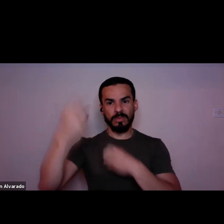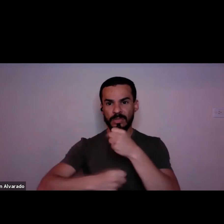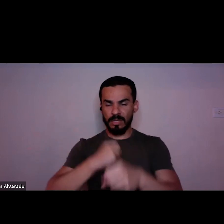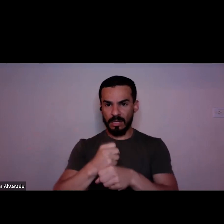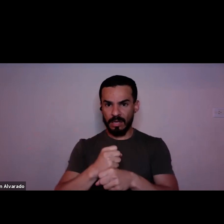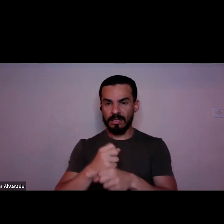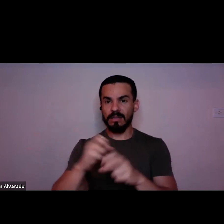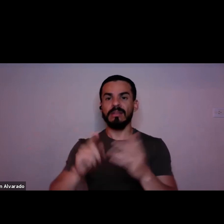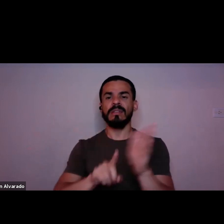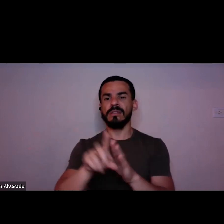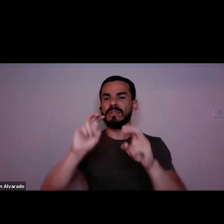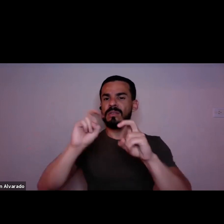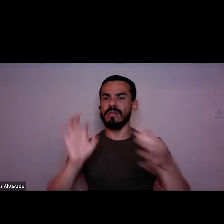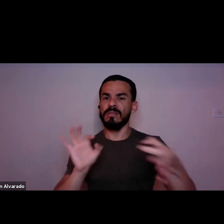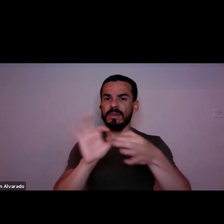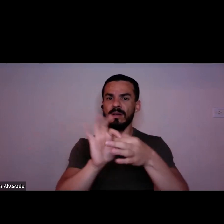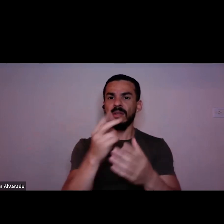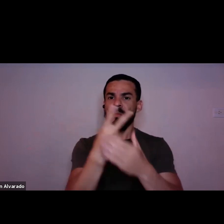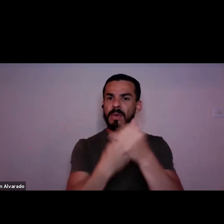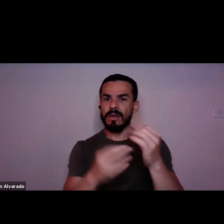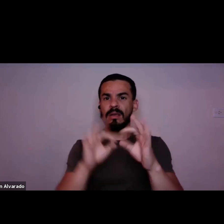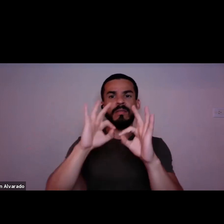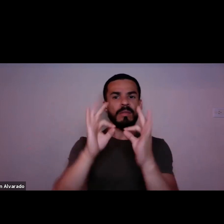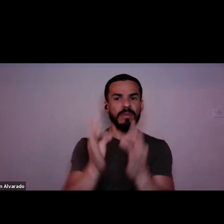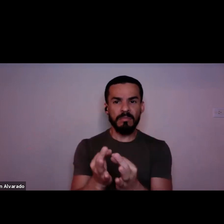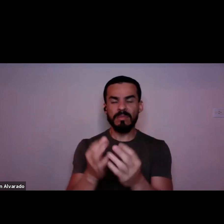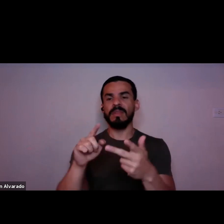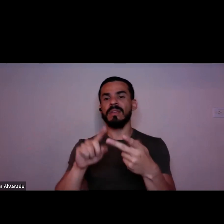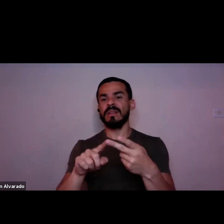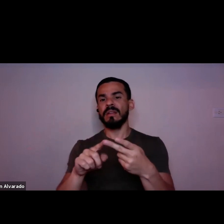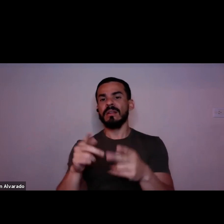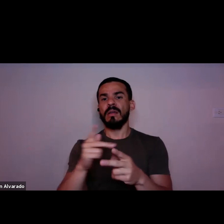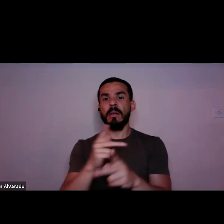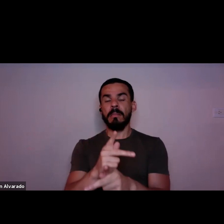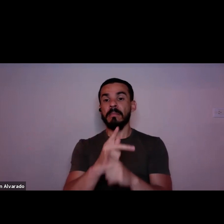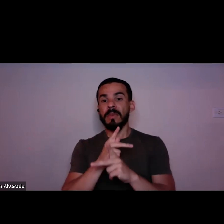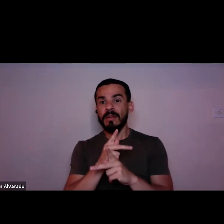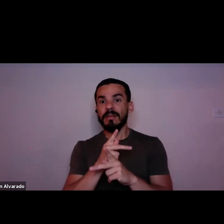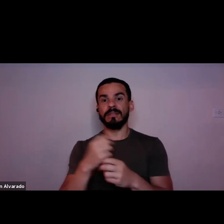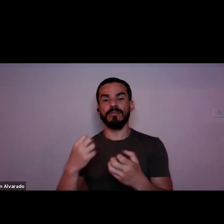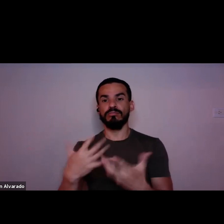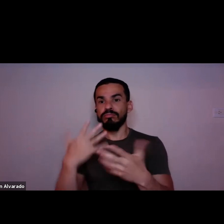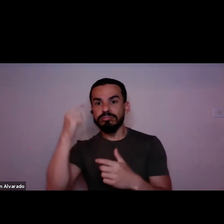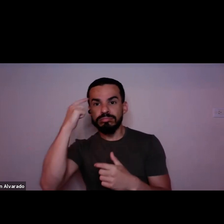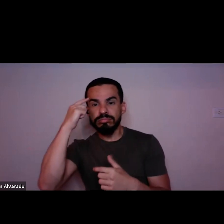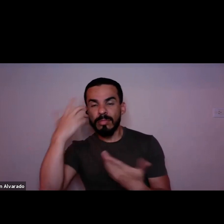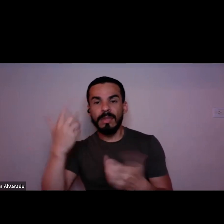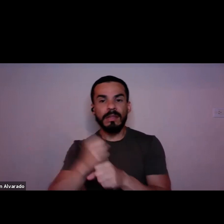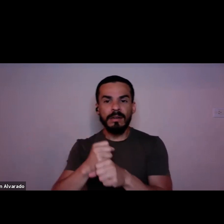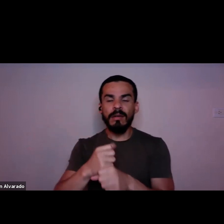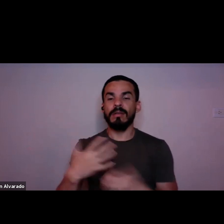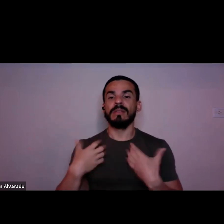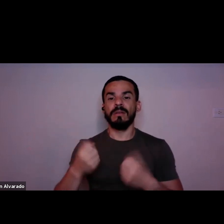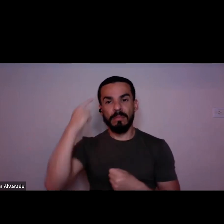de temáticas relacionadas con pareja familia prevención del bar out Salud Mental entre otros